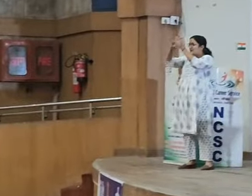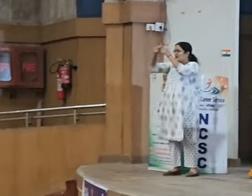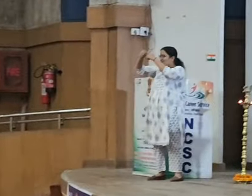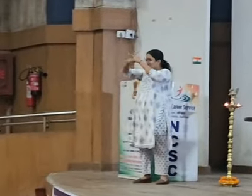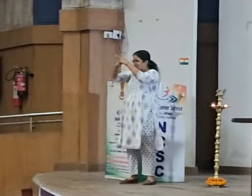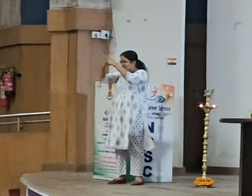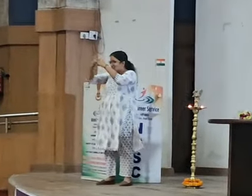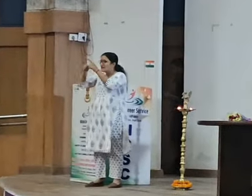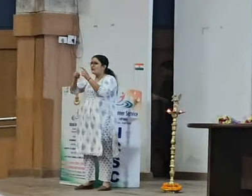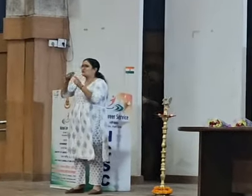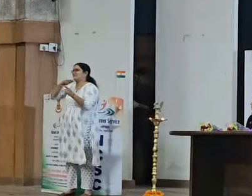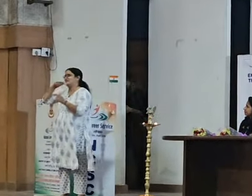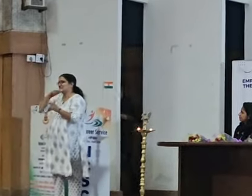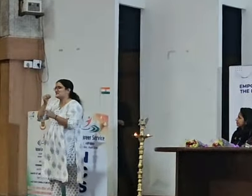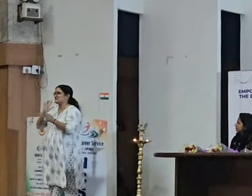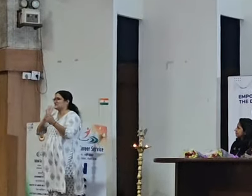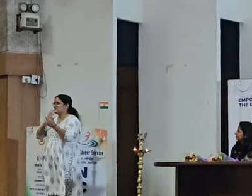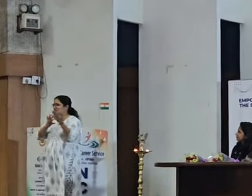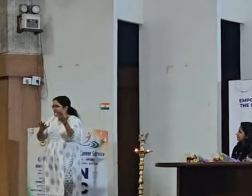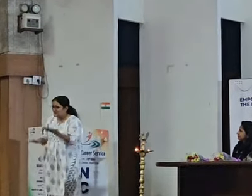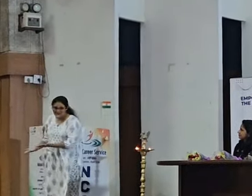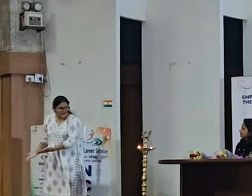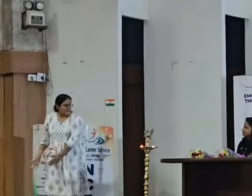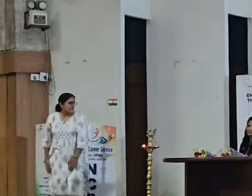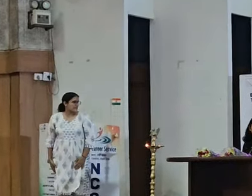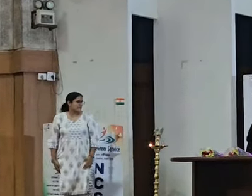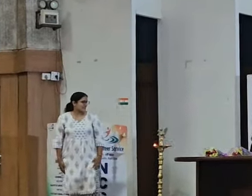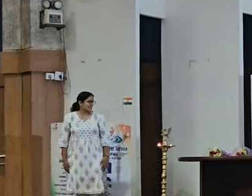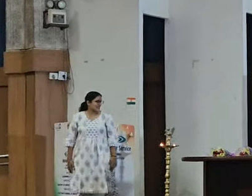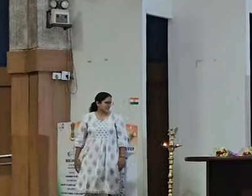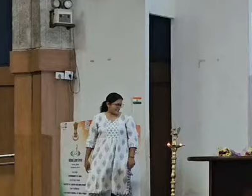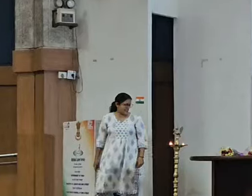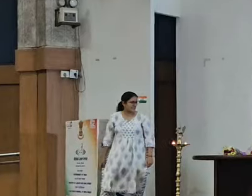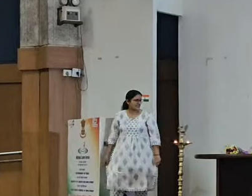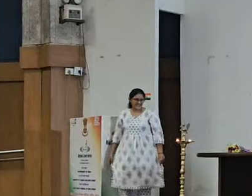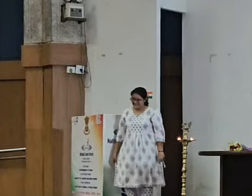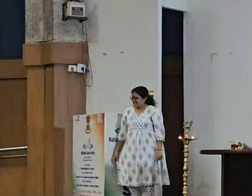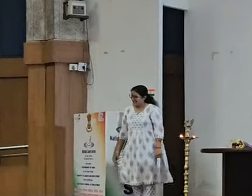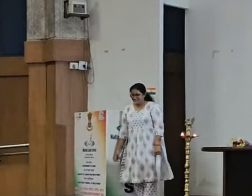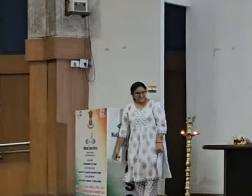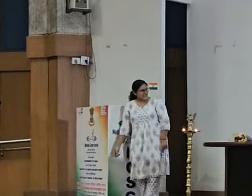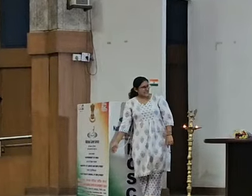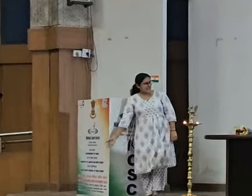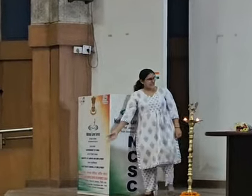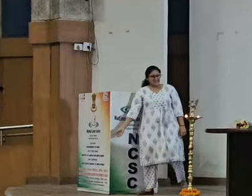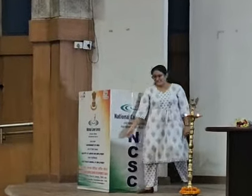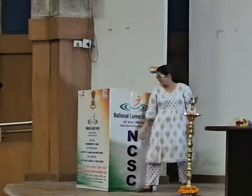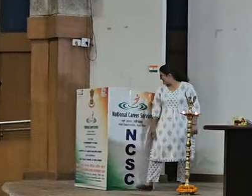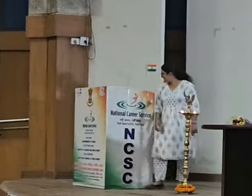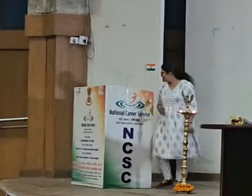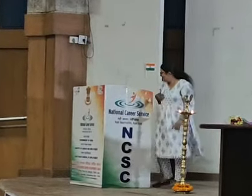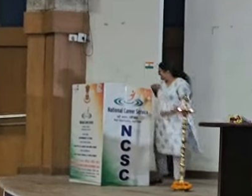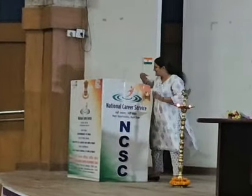थैंक यू सो मच मैम। अब मैं मिस्टर मनोज सर को इनवाइट करना चाहूंगी कि आप इन लोगों को आज की इवेंट के बारे में थोड़ा बहुत